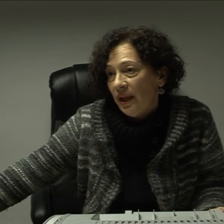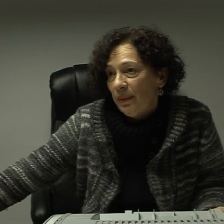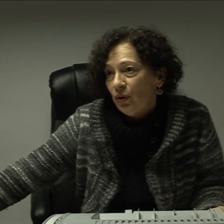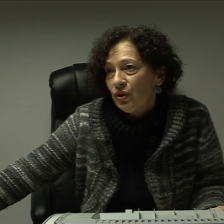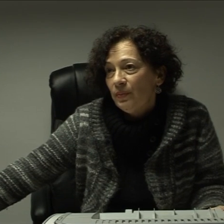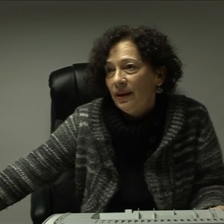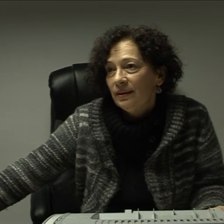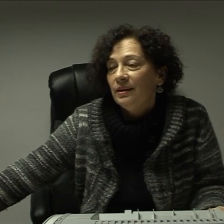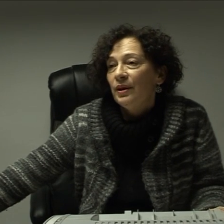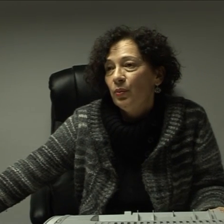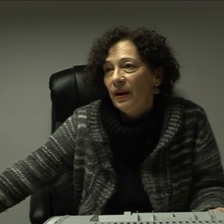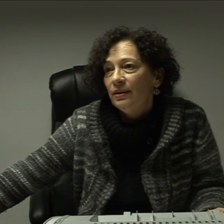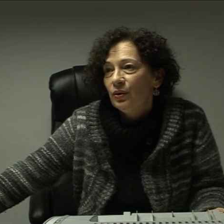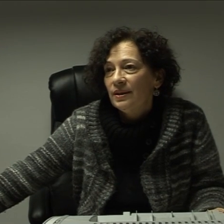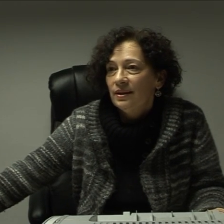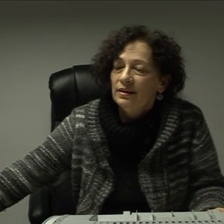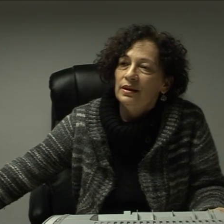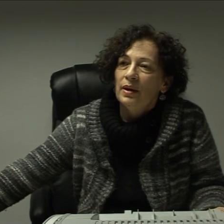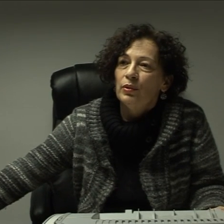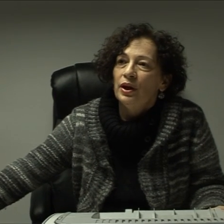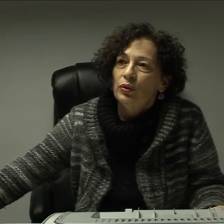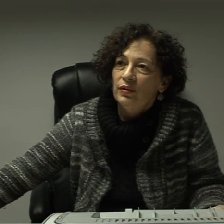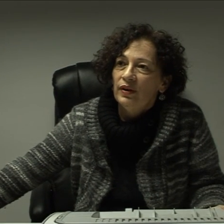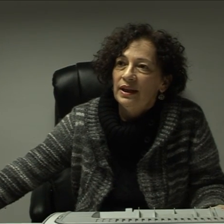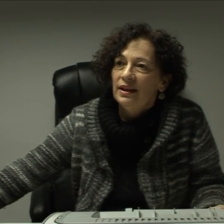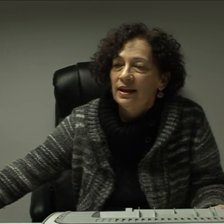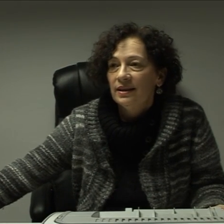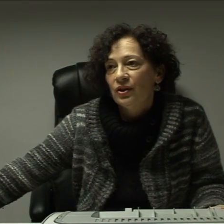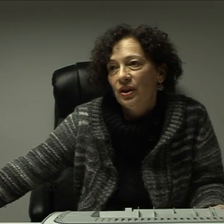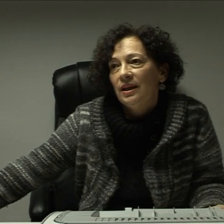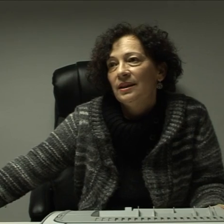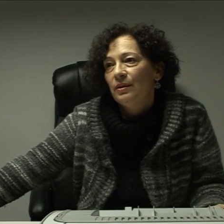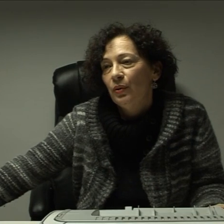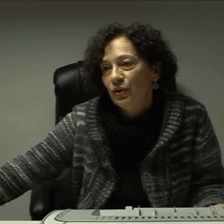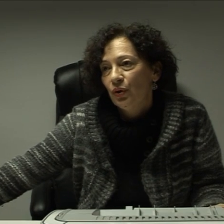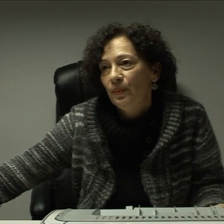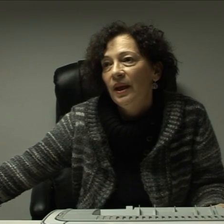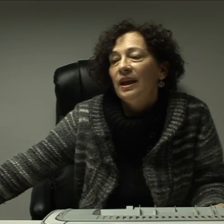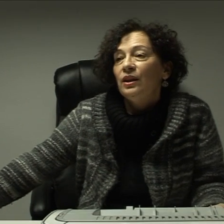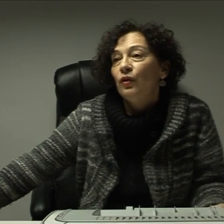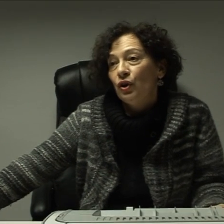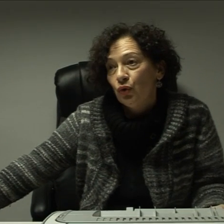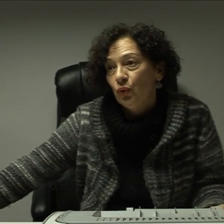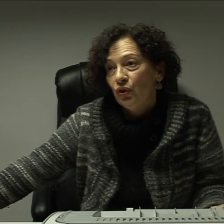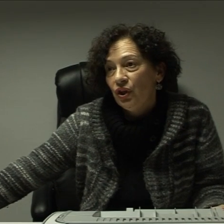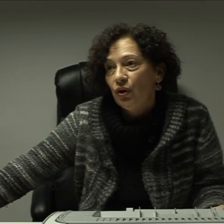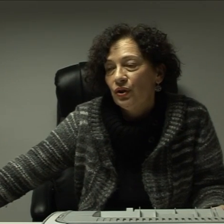gluhonijeme osobe imaju prednost. Imamo jednog invalida sa 60% i dvoje čujućih